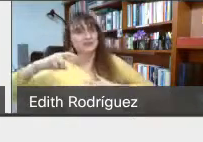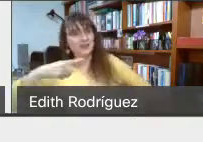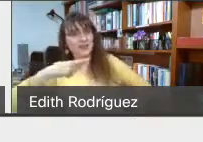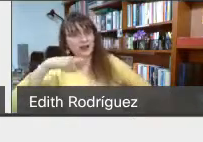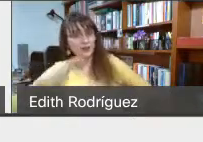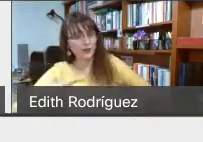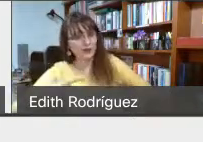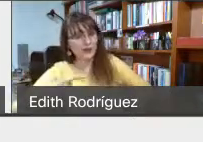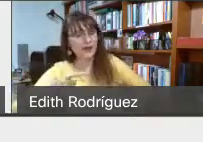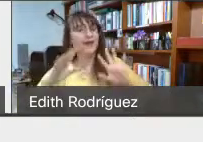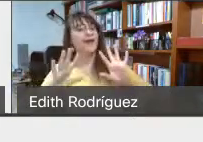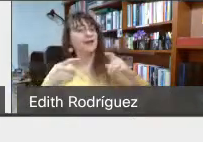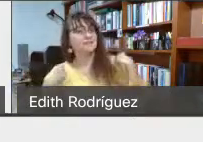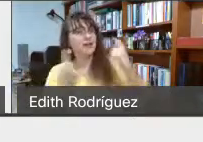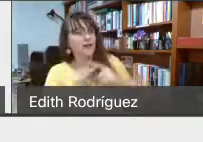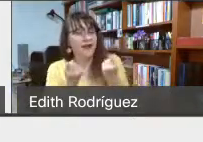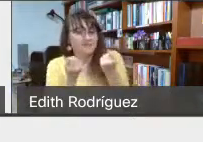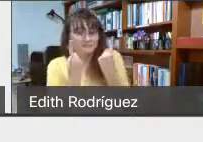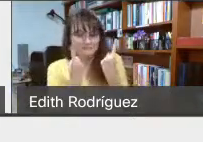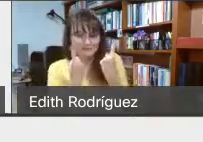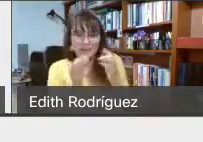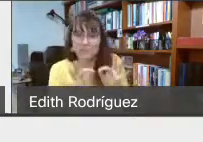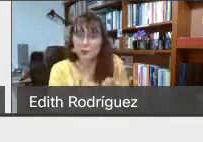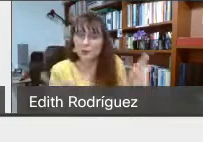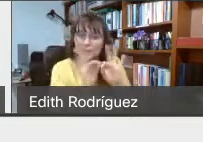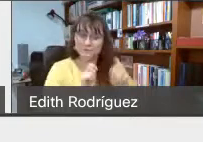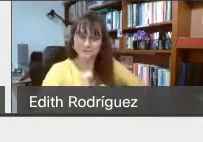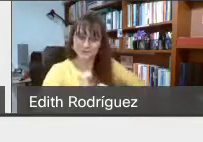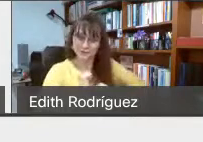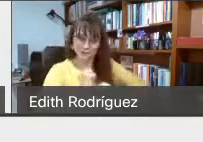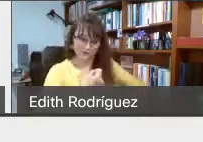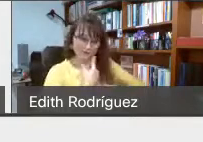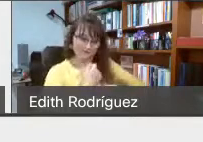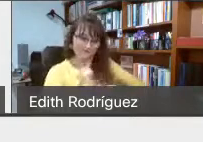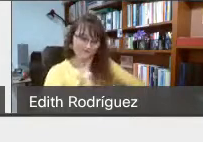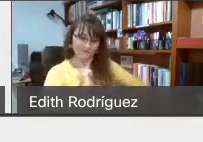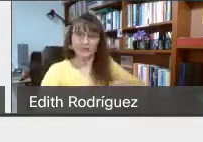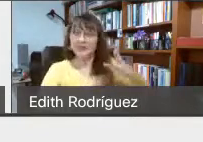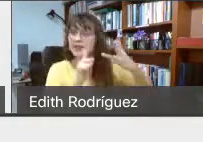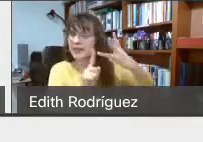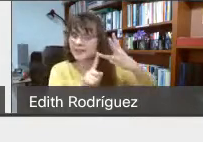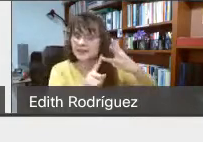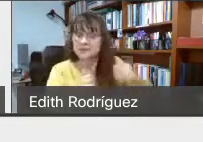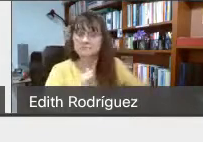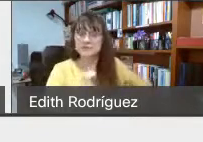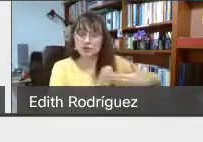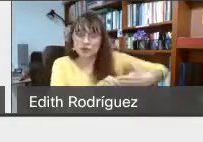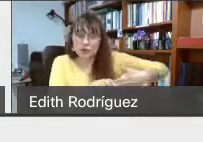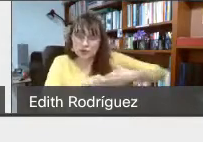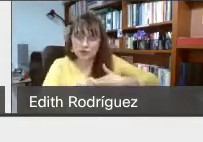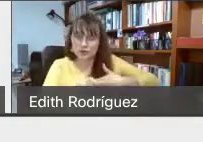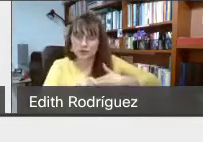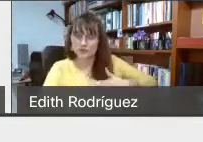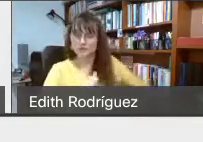comprenderlo en su primera lengua y en su segunda lengua. La diferencia de estas dos lenguas. Esto es